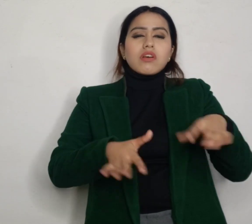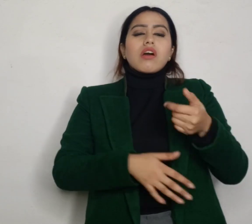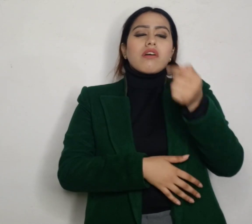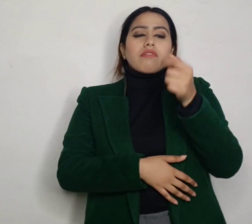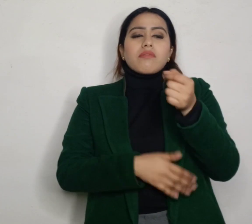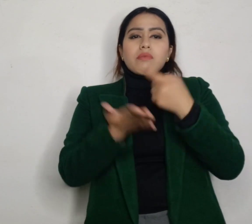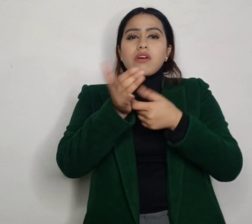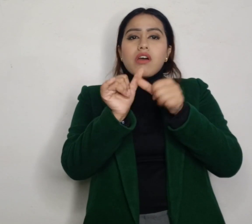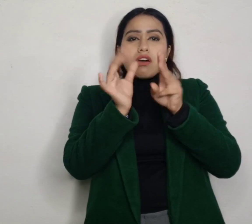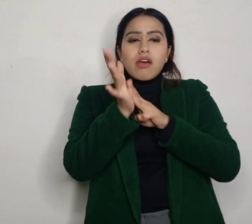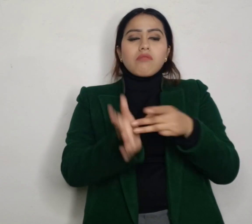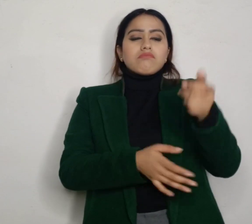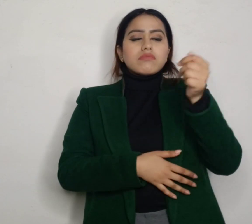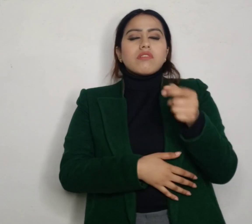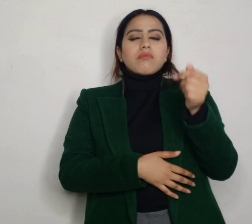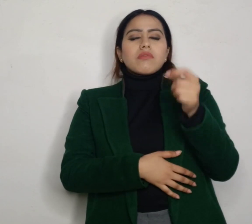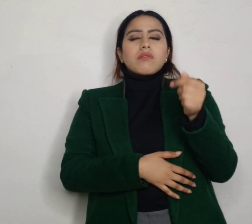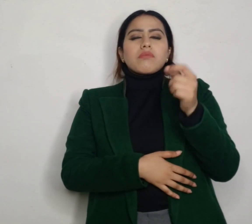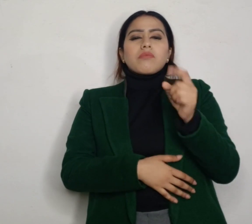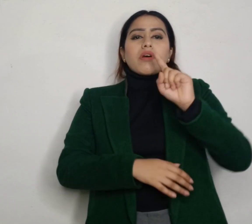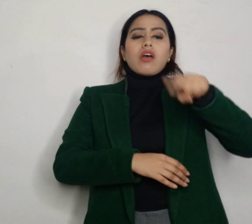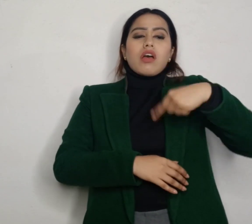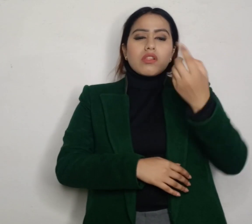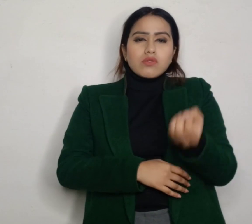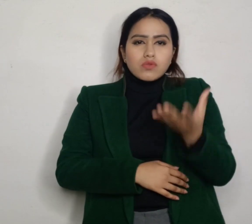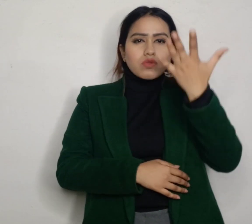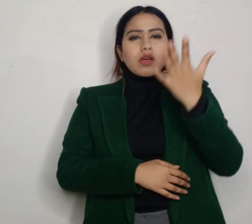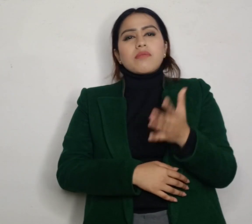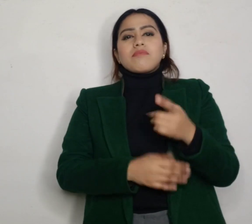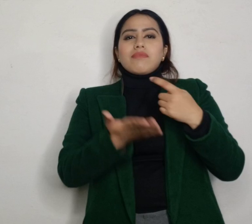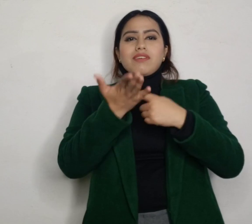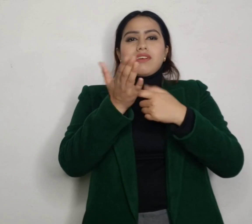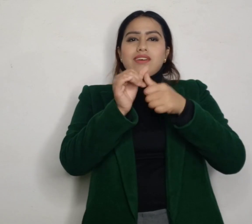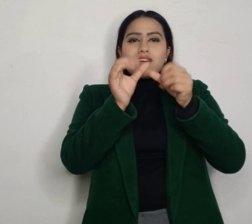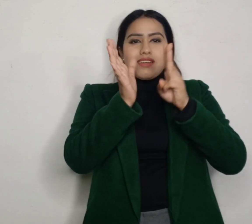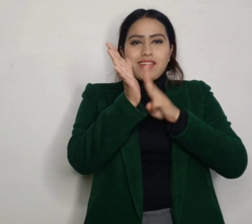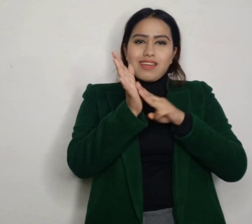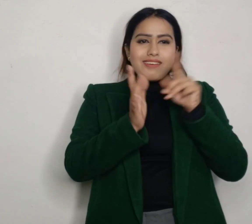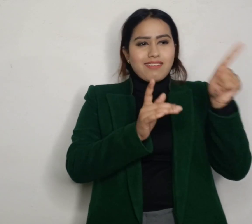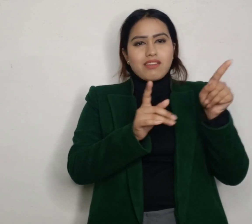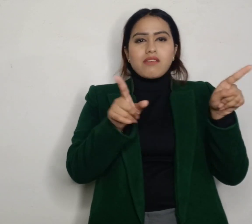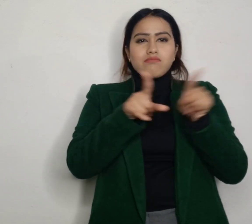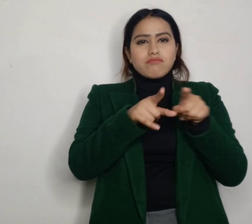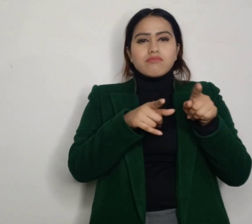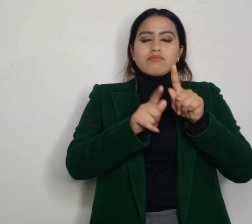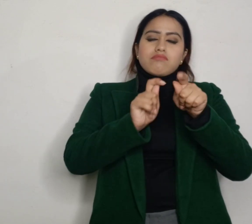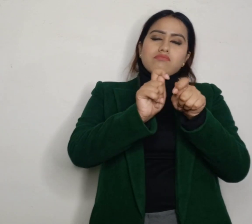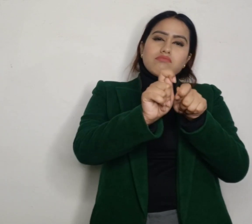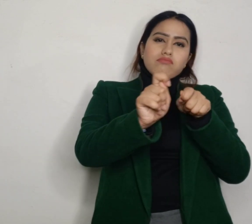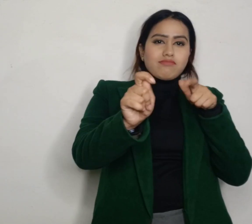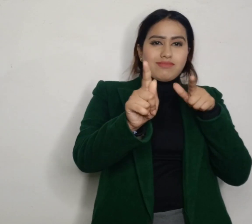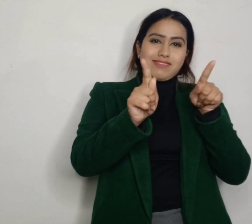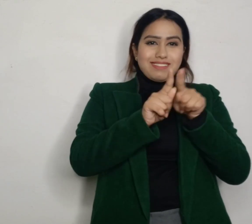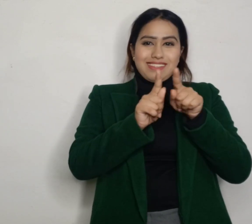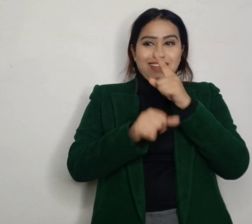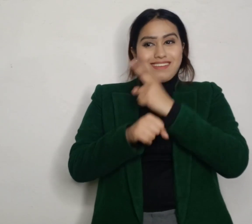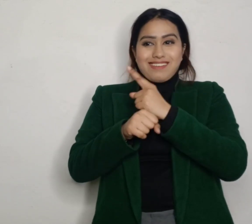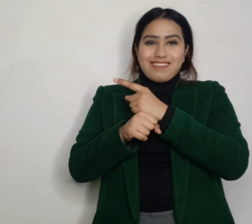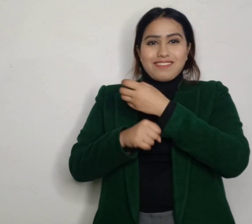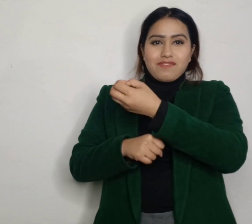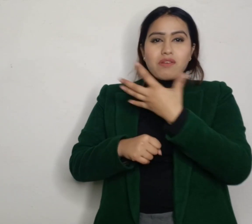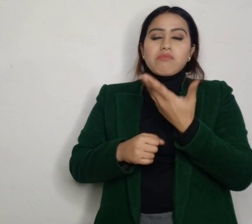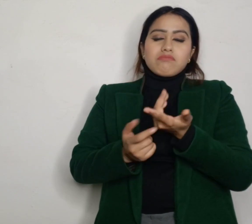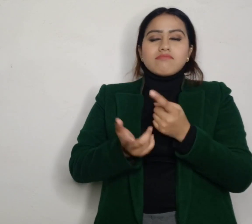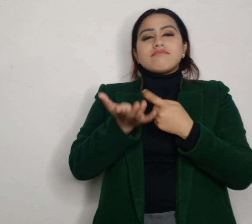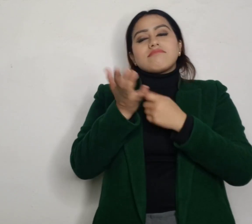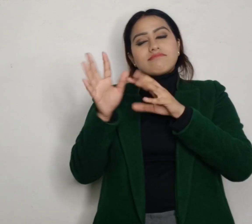सरयू किनारे राम राम मंत्र का जाप करने लगे। अगली संध्या में प्रभु अपने दरबार के साथ में वहां पधारे और अमोघ बाण से, जैसी की बात